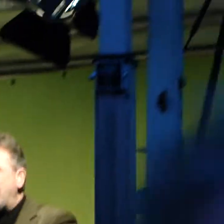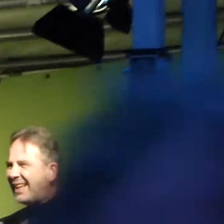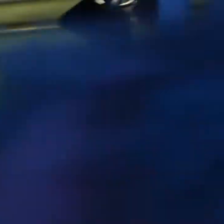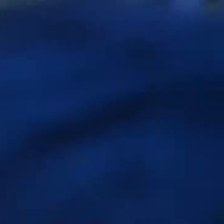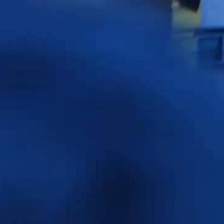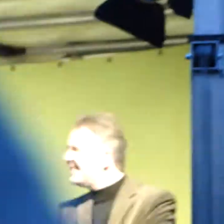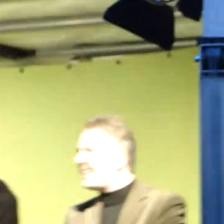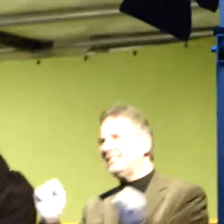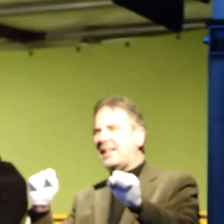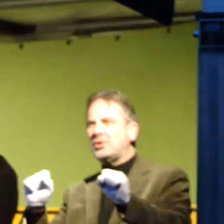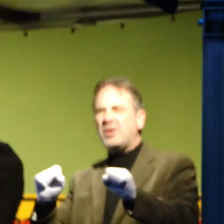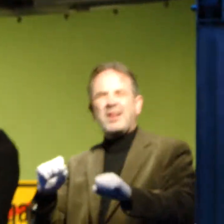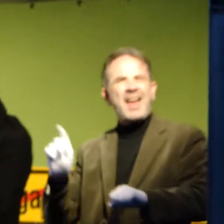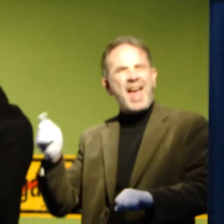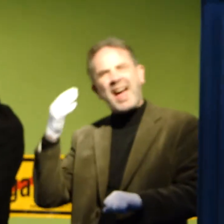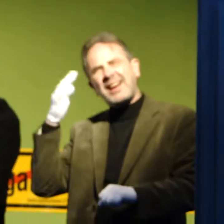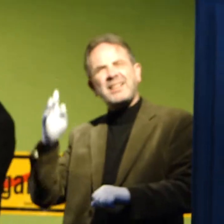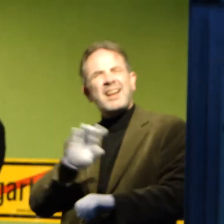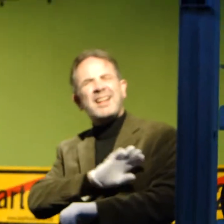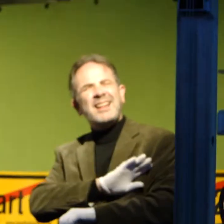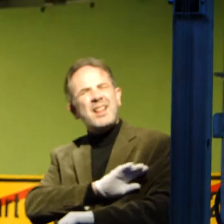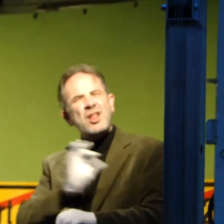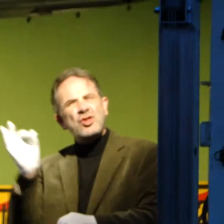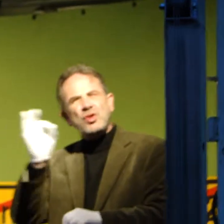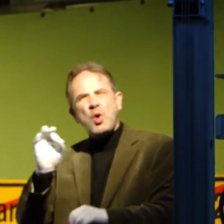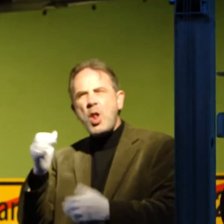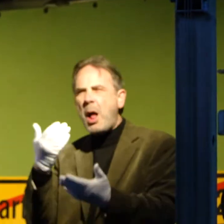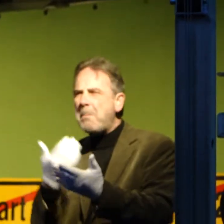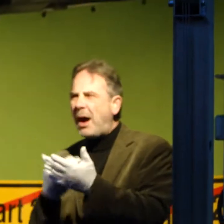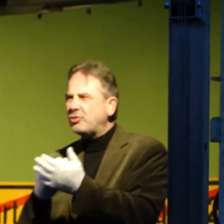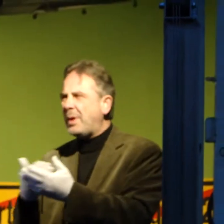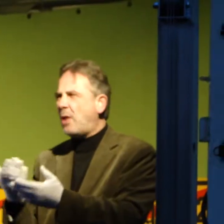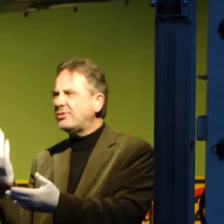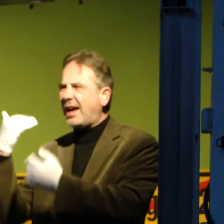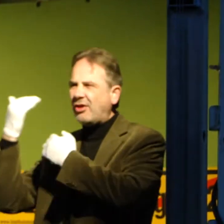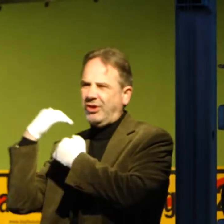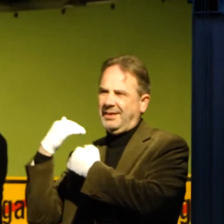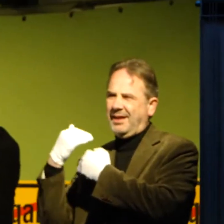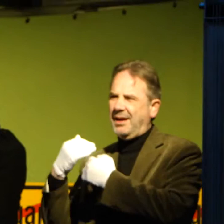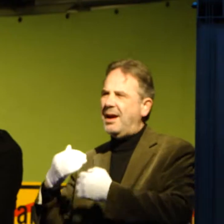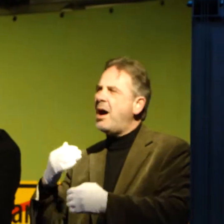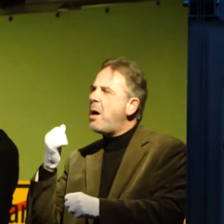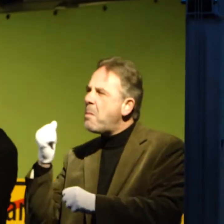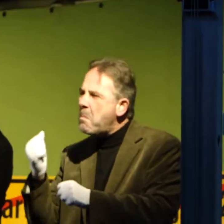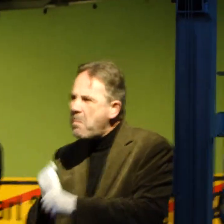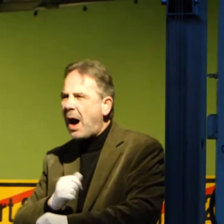kein Beispiel aus der Geschichte. Machen Sie weiter so.